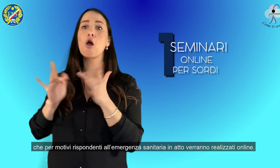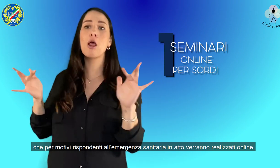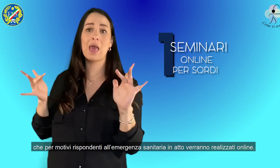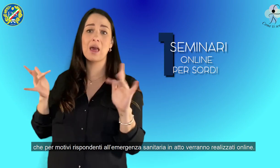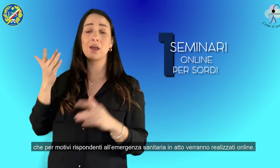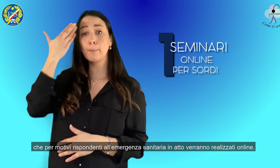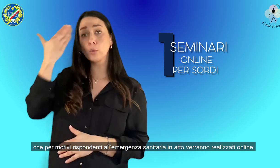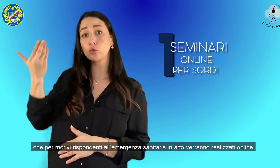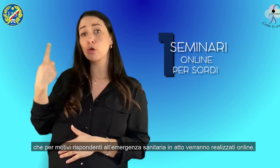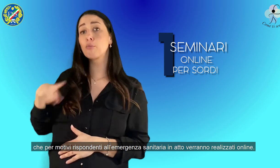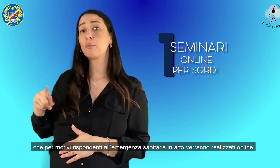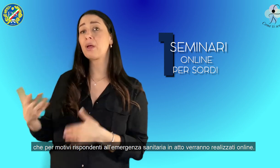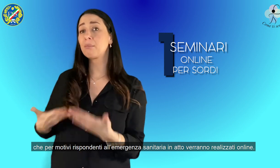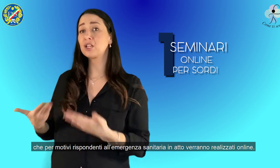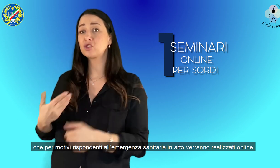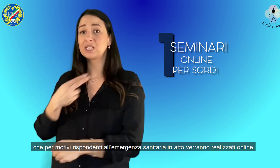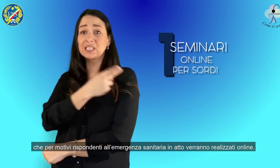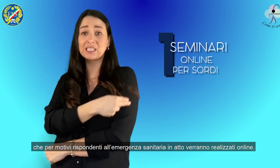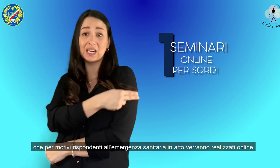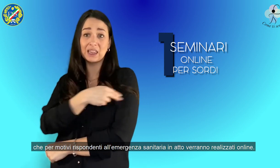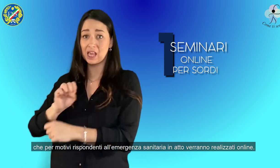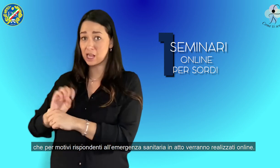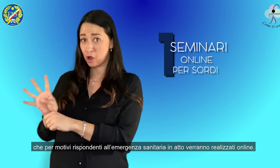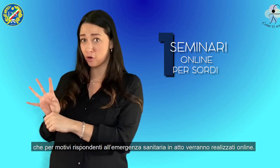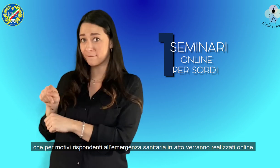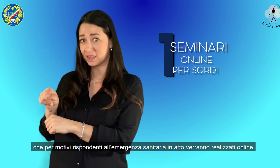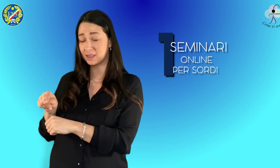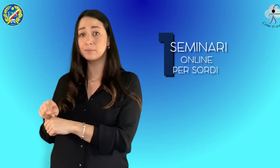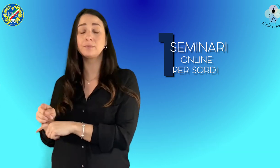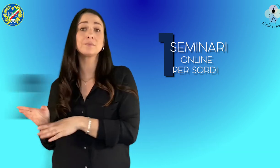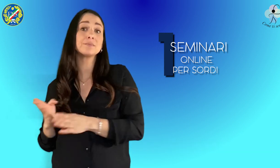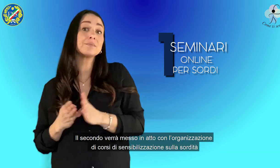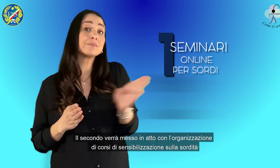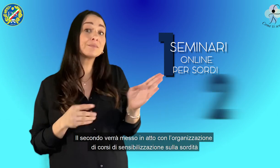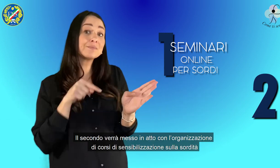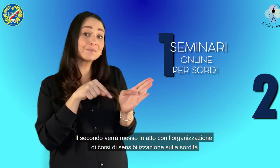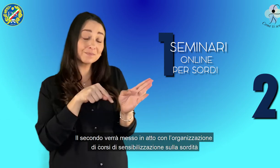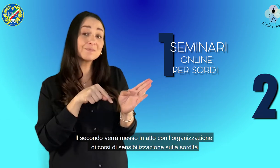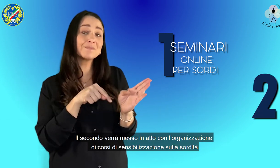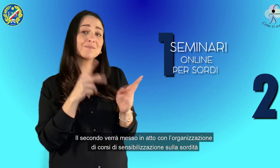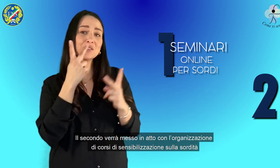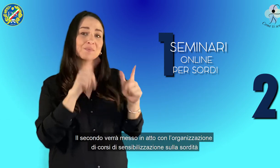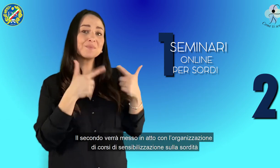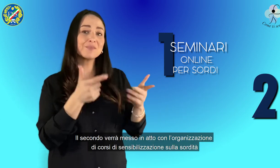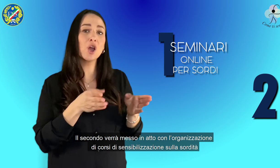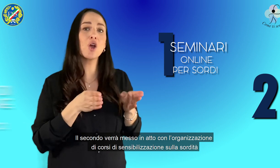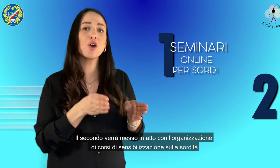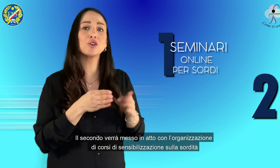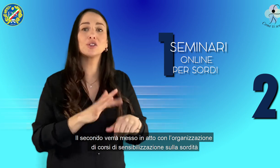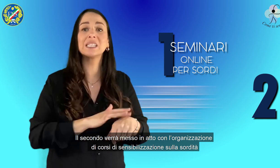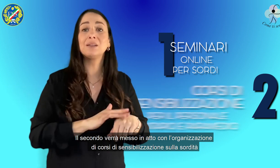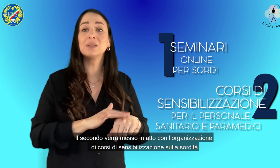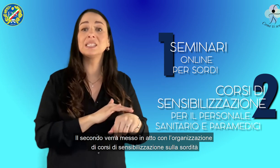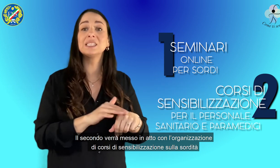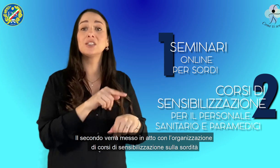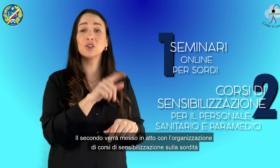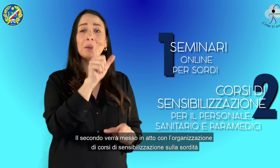realizzati online. Il secondo verrà messo in atto con l'organizzazione di corsi di sensibilizzazione sulla sordità e la persona